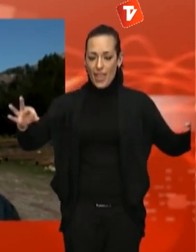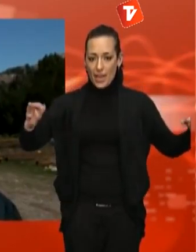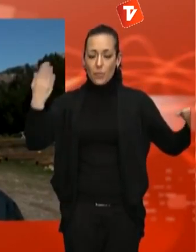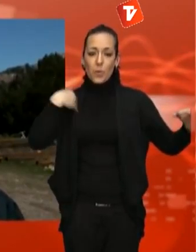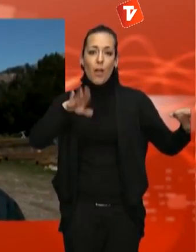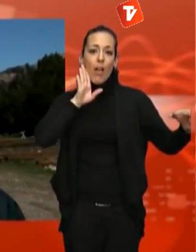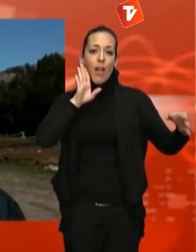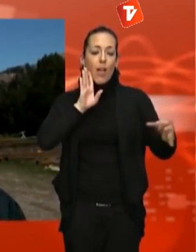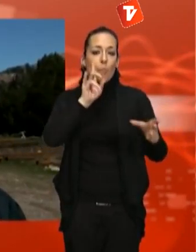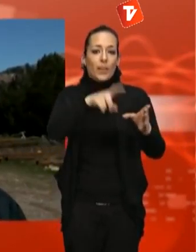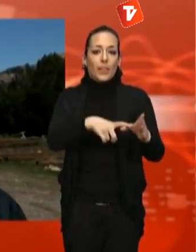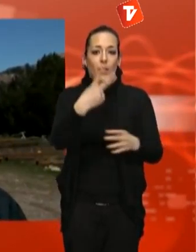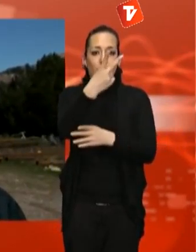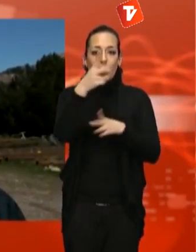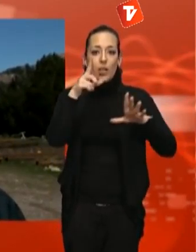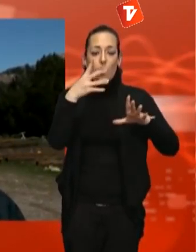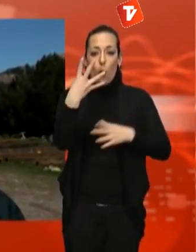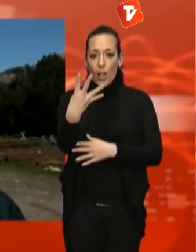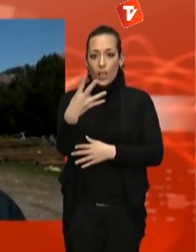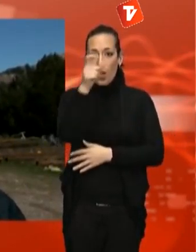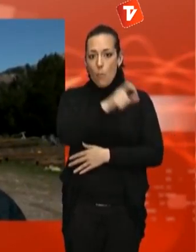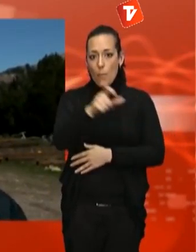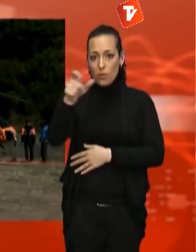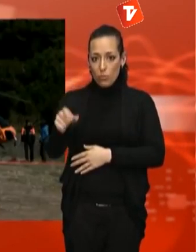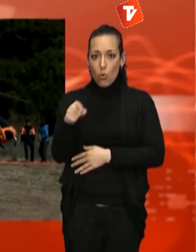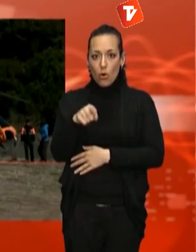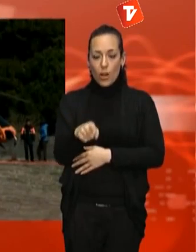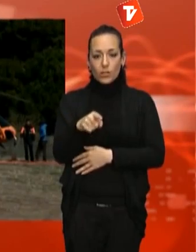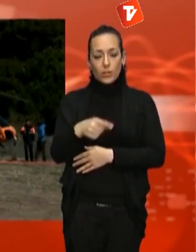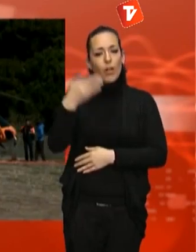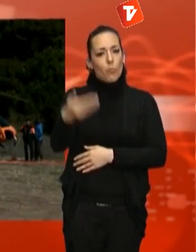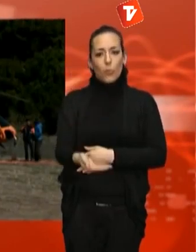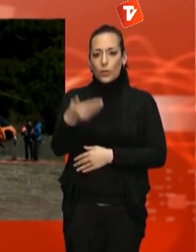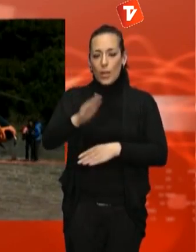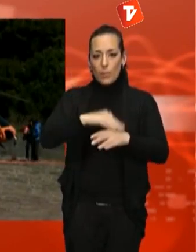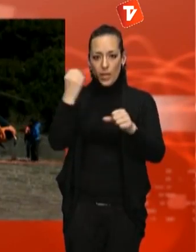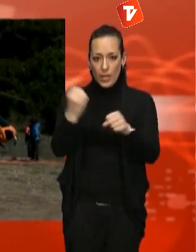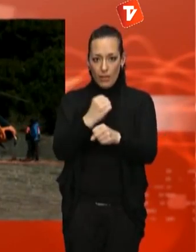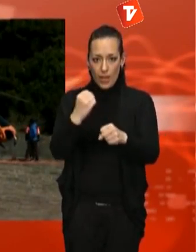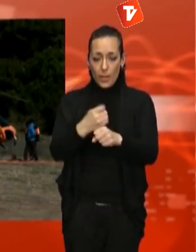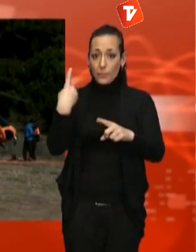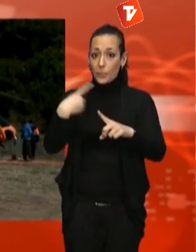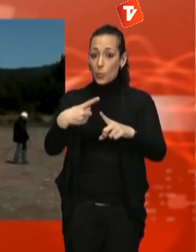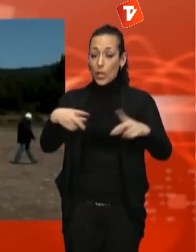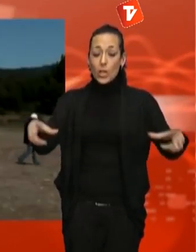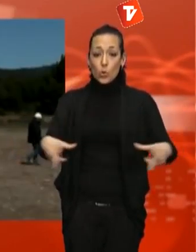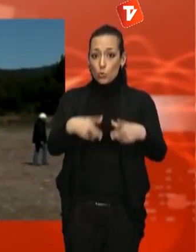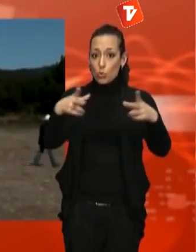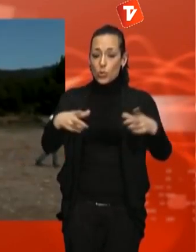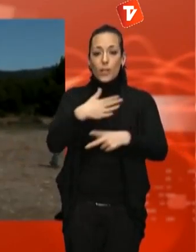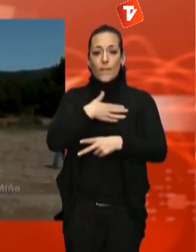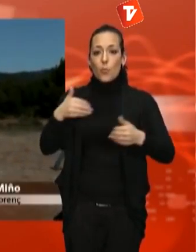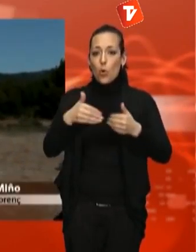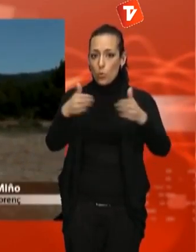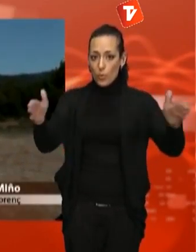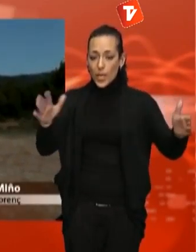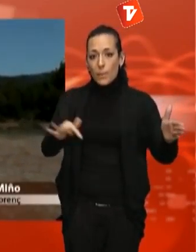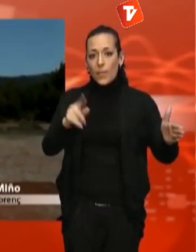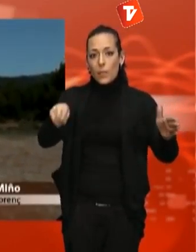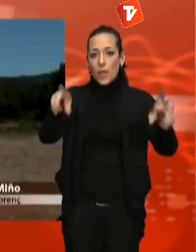comentat, que permet tenir una efectivitat molt gran. Que la societat valori aquests espais i les empreses incorporin aquests